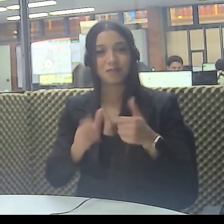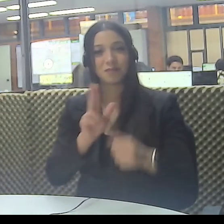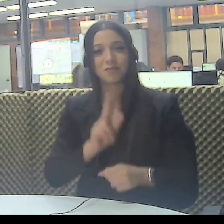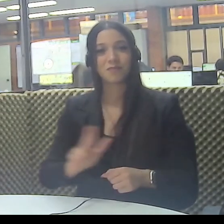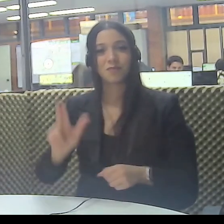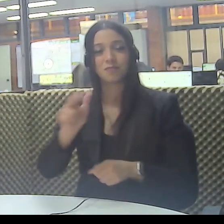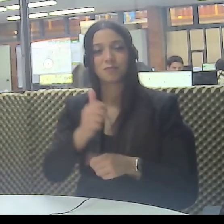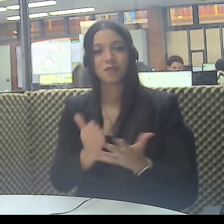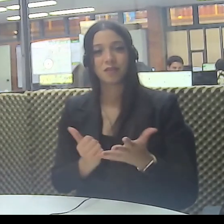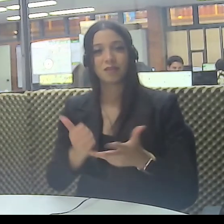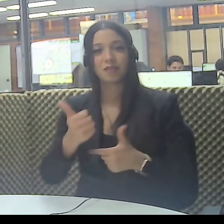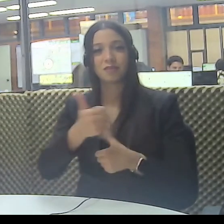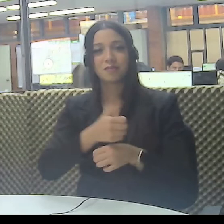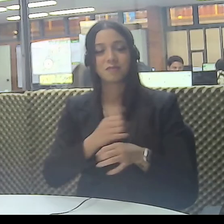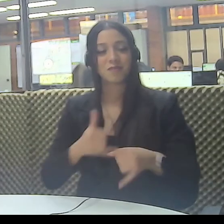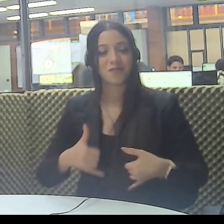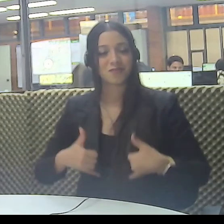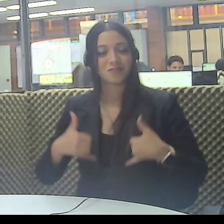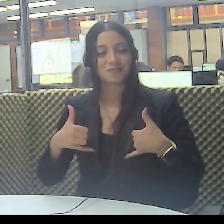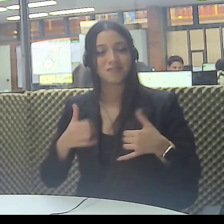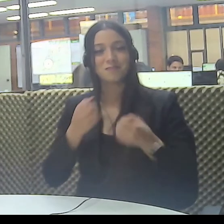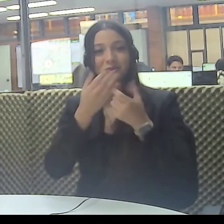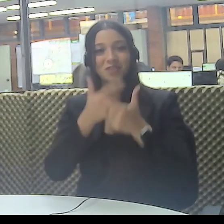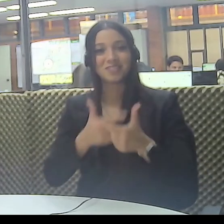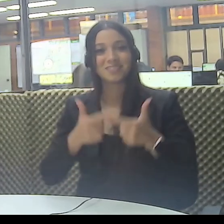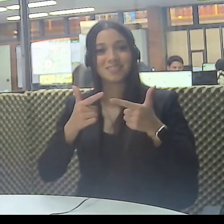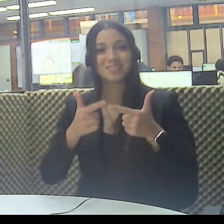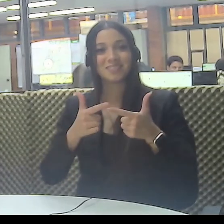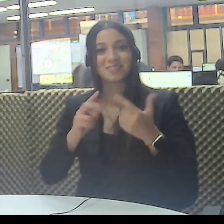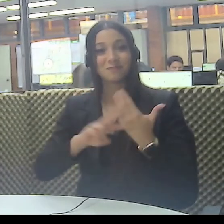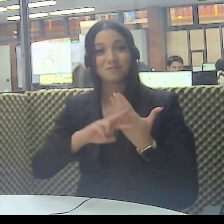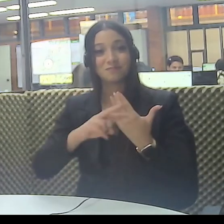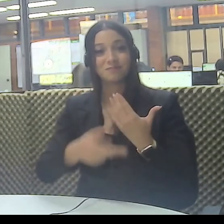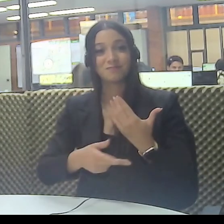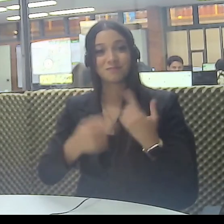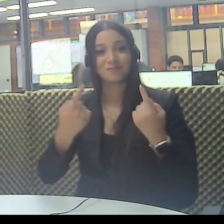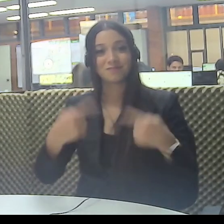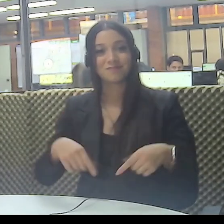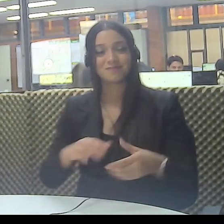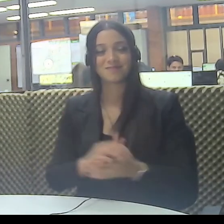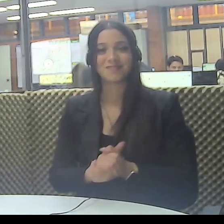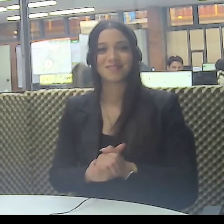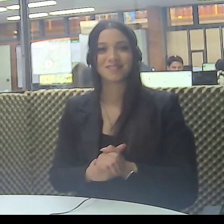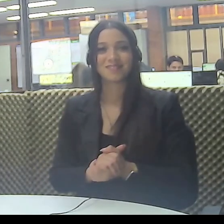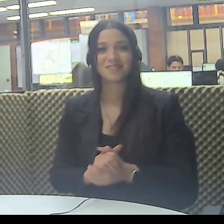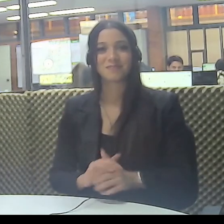Uberlândia cada vez mais orgulhosa. Boa sorte aí na sequência das disputas.